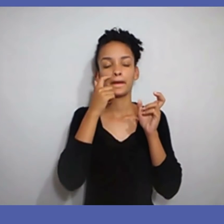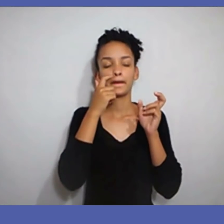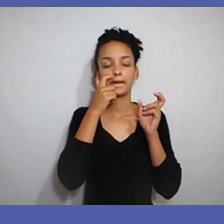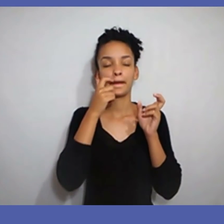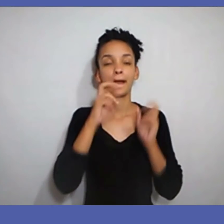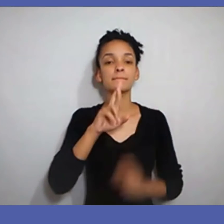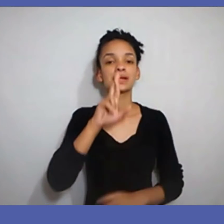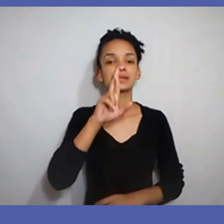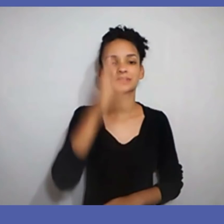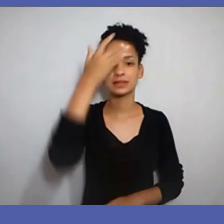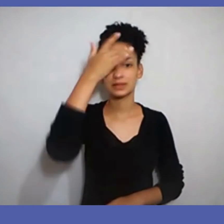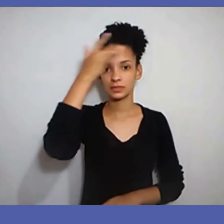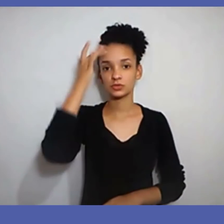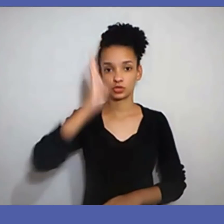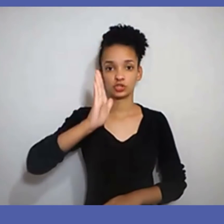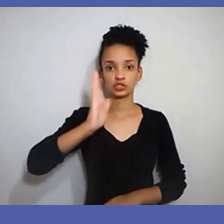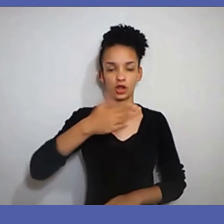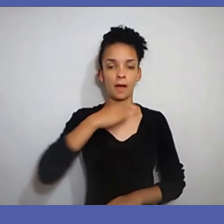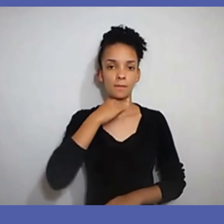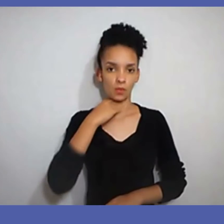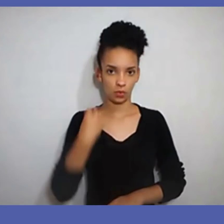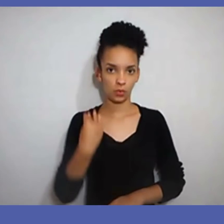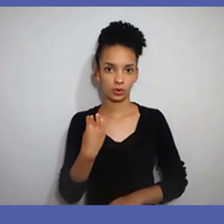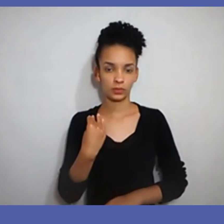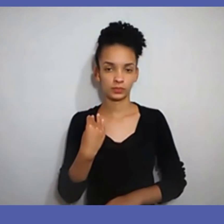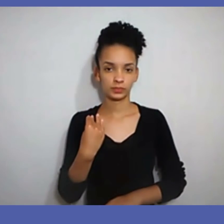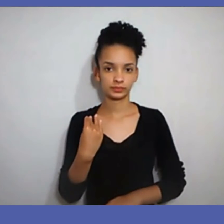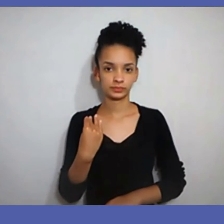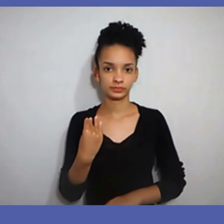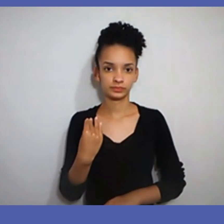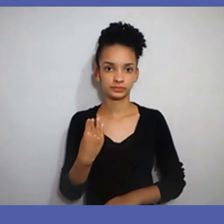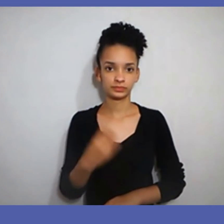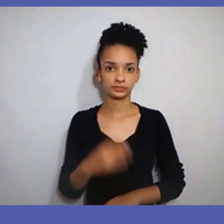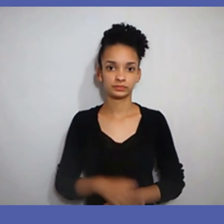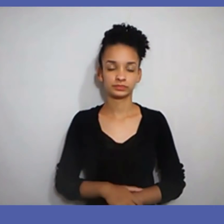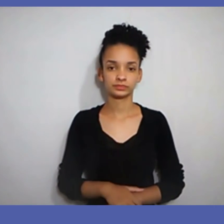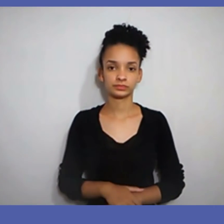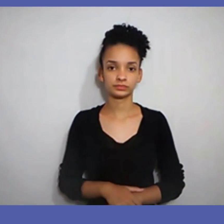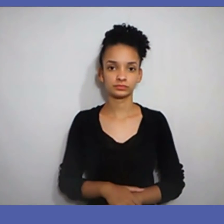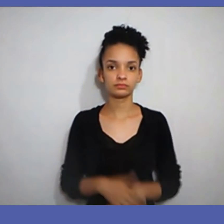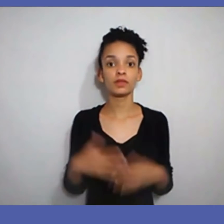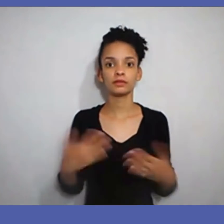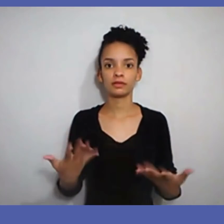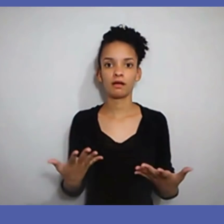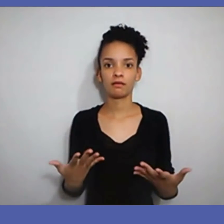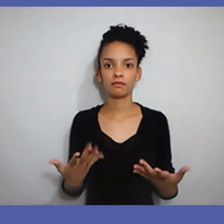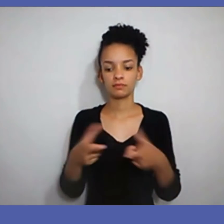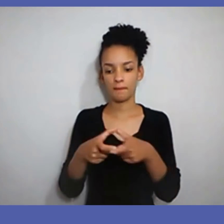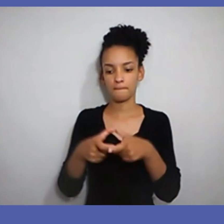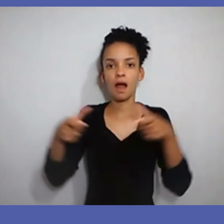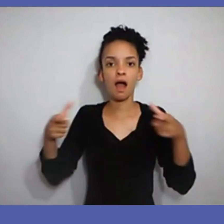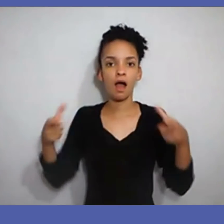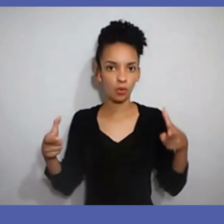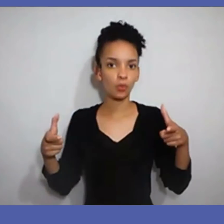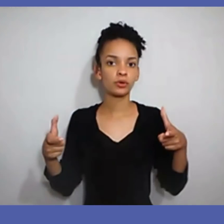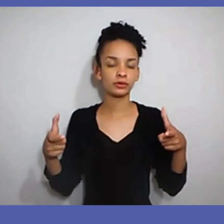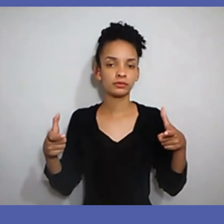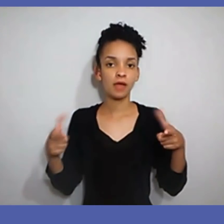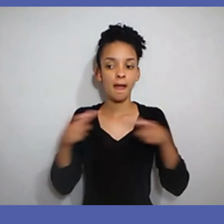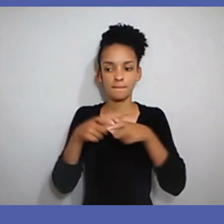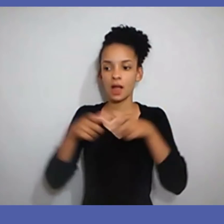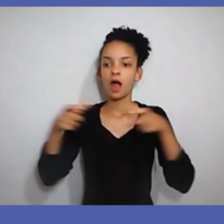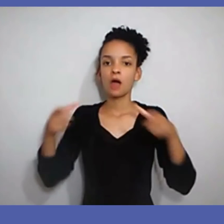Entenderam? Então é a maioria já dormiram no Senhor, não é isso? E a minoria vai